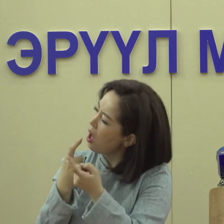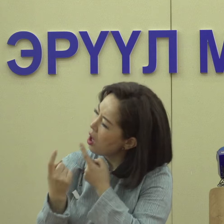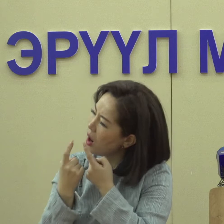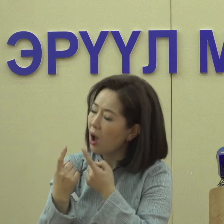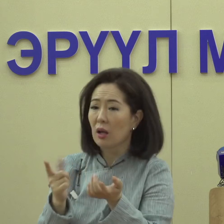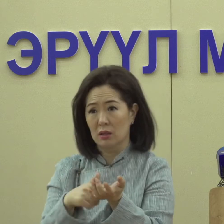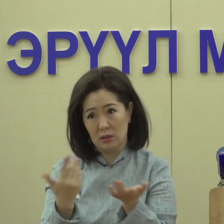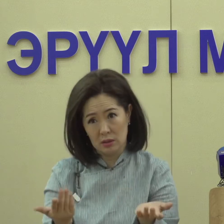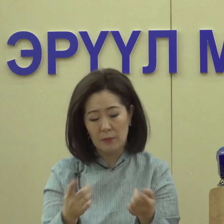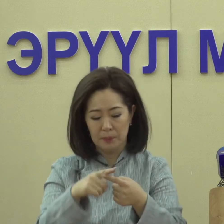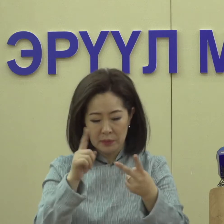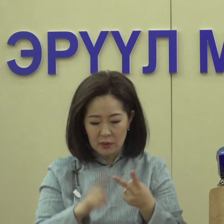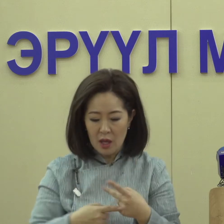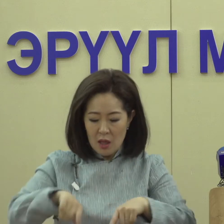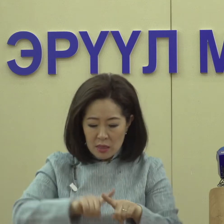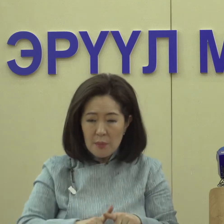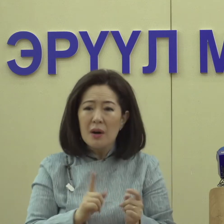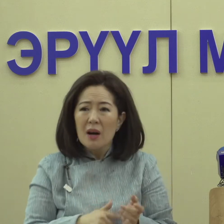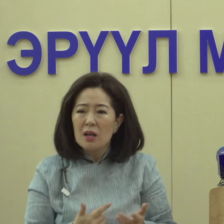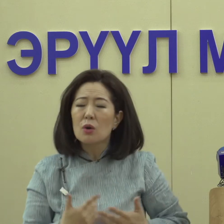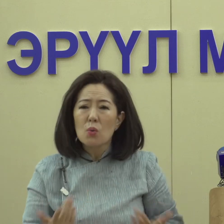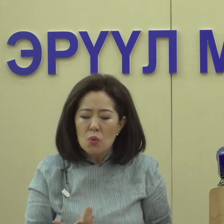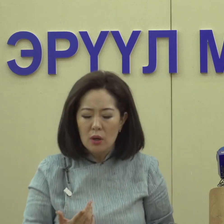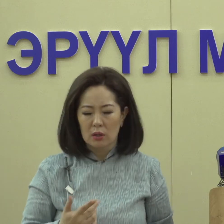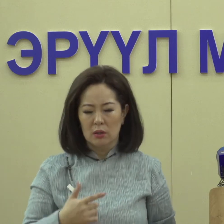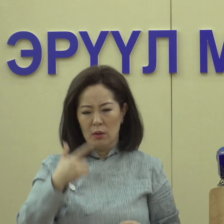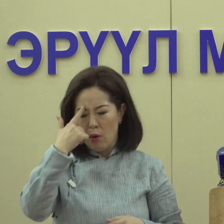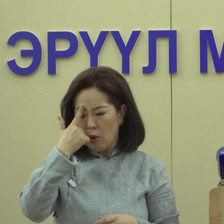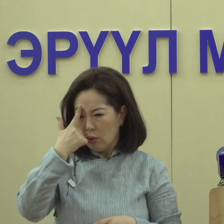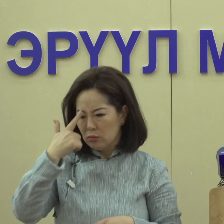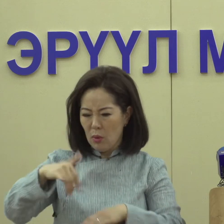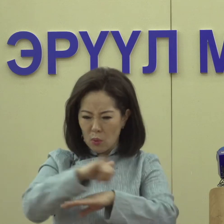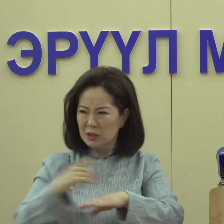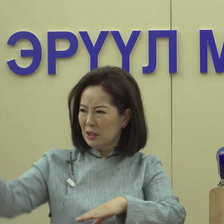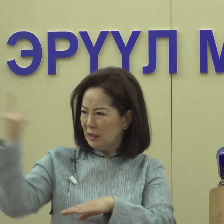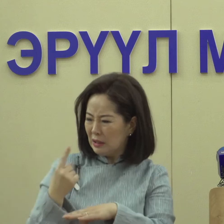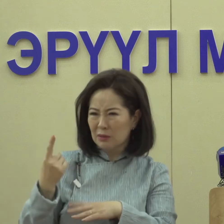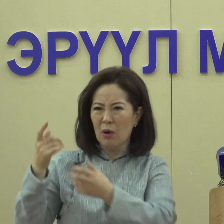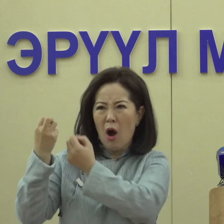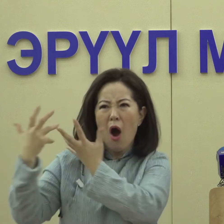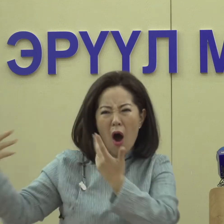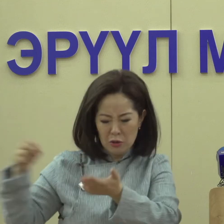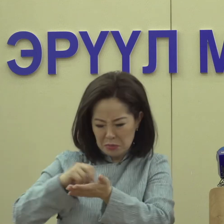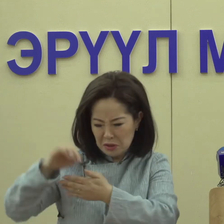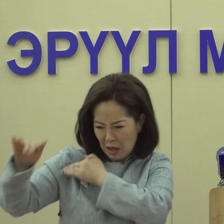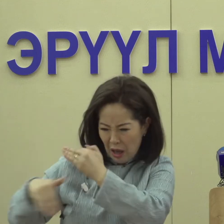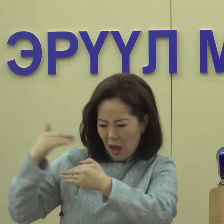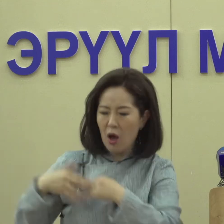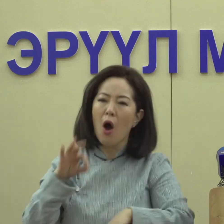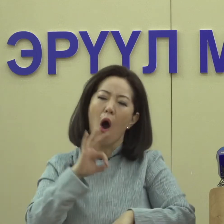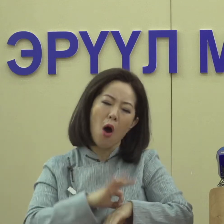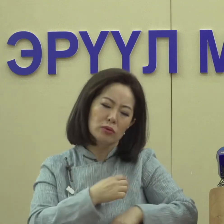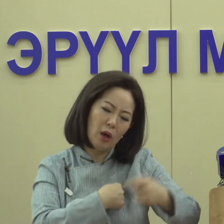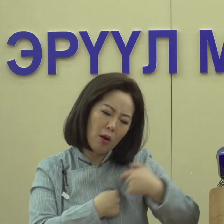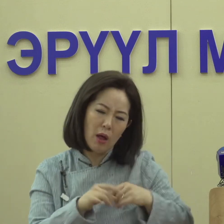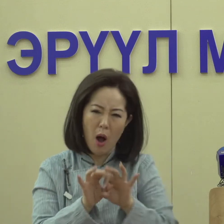бас нэг шаардлагатай одоо эх орондоо ирэх яаралтай буцаж ирэх хүсэлтэй өвчтэй зовлонтой олон хүний өргөдөл байгаа. Өргөдөл болгоныг бид хүлээн